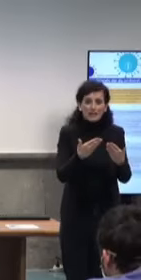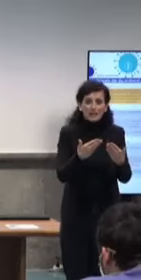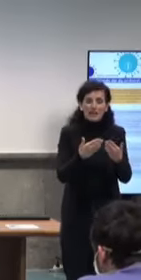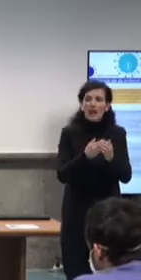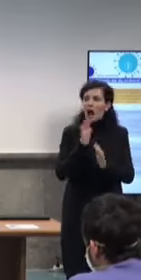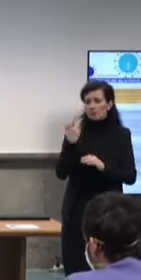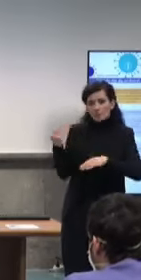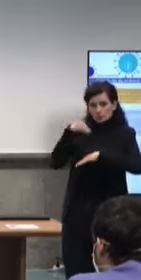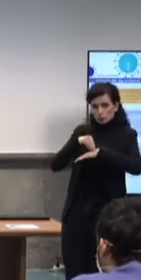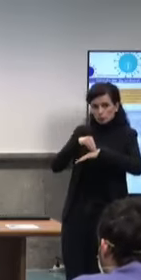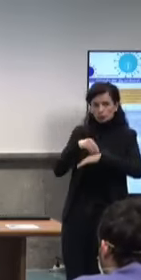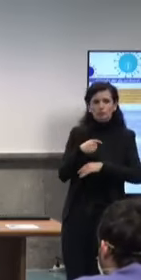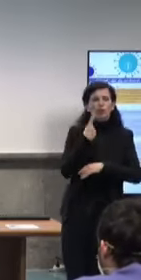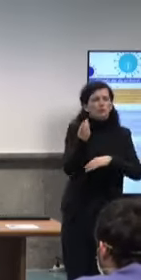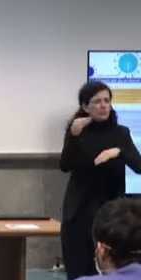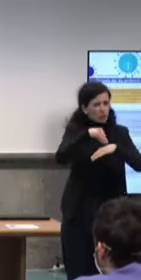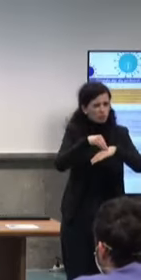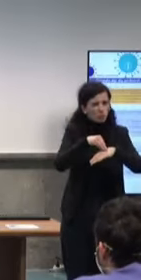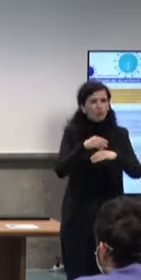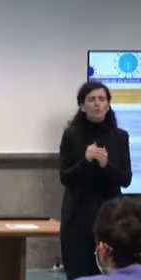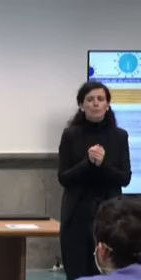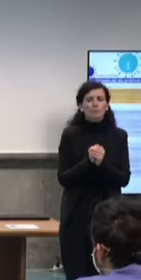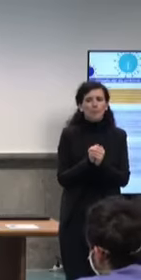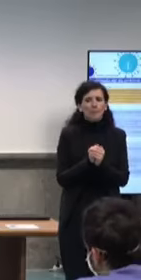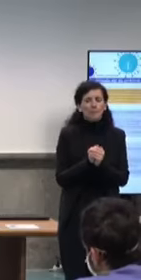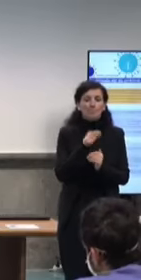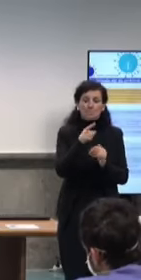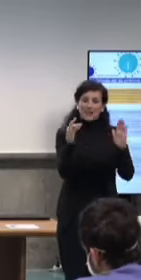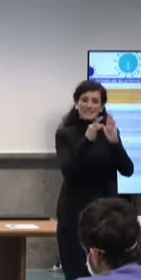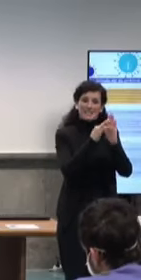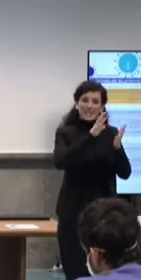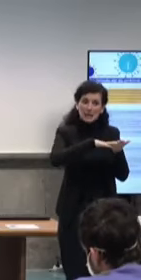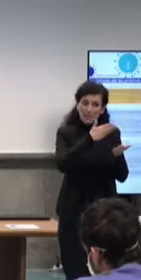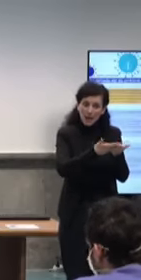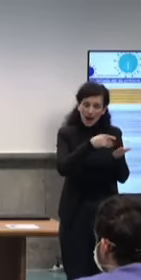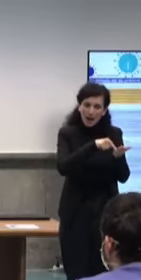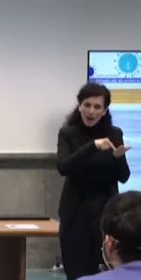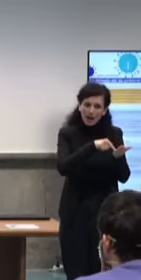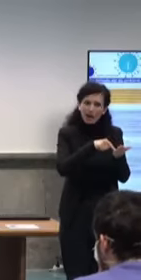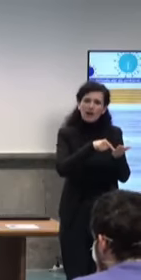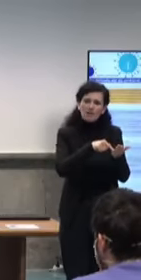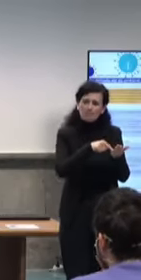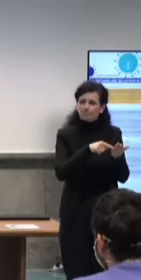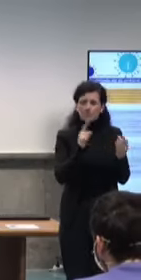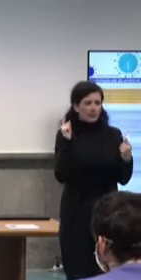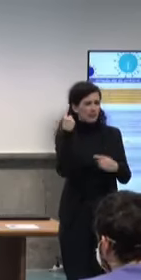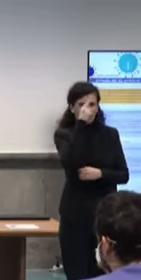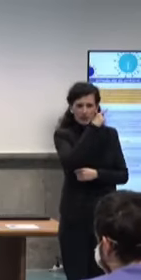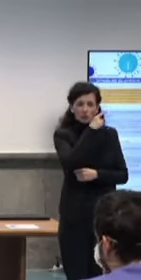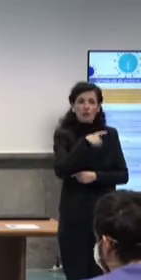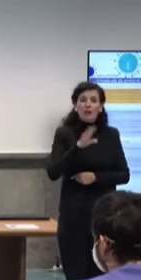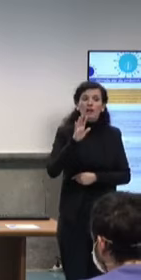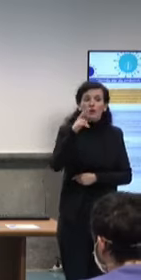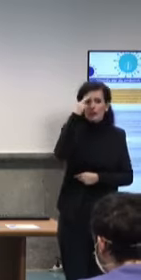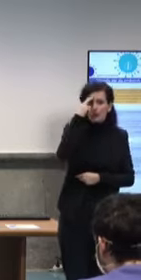a giusto giusto una precisazione su questo perché la stima estremamente difficile come avete sentito però ricordate anche una